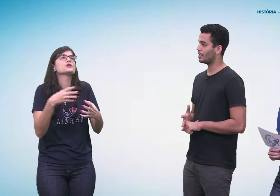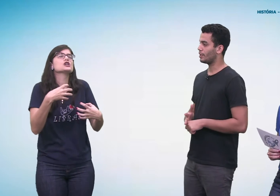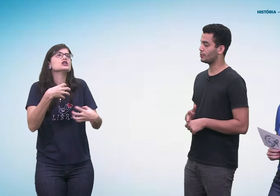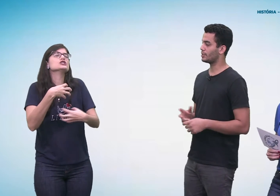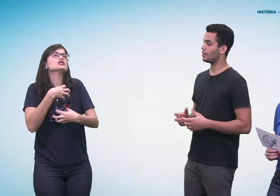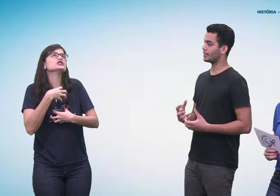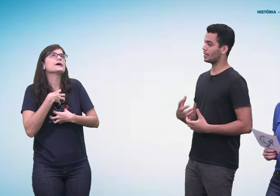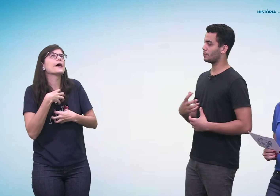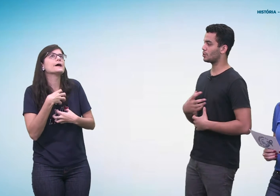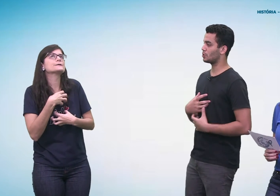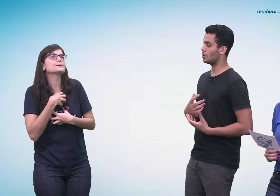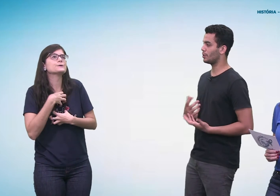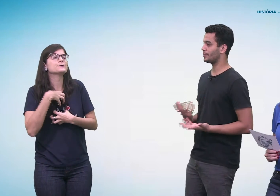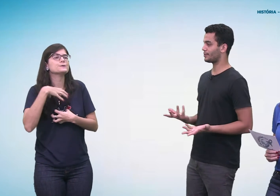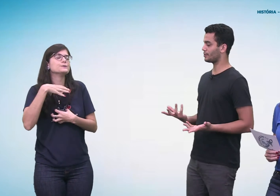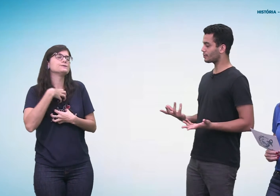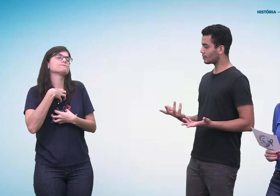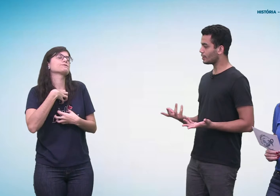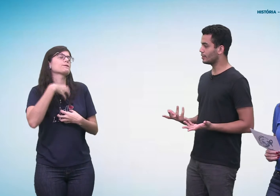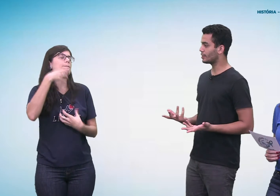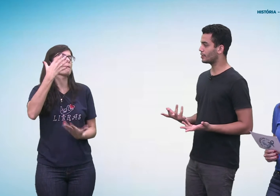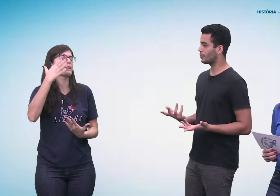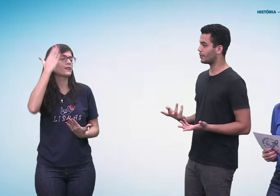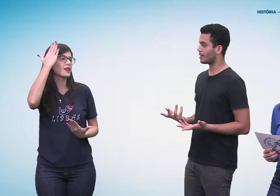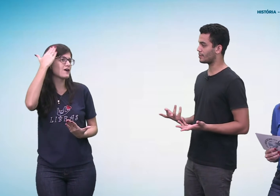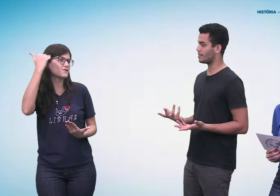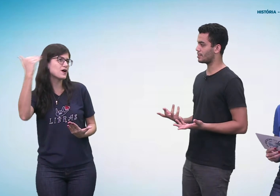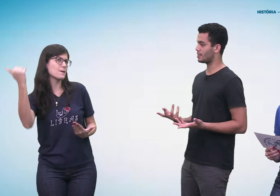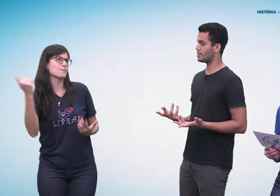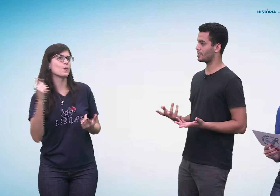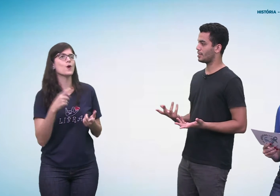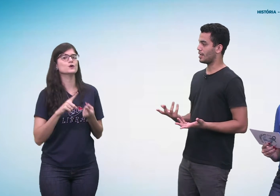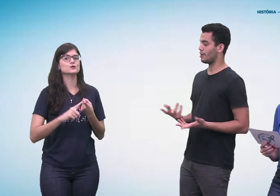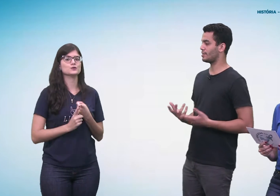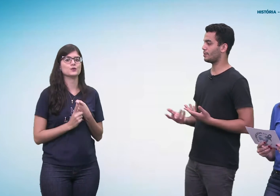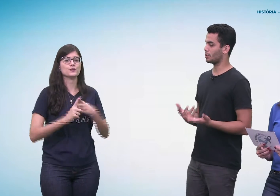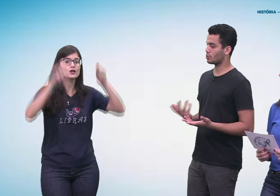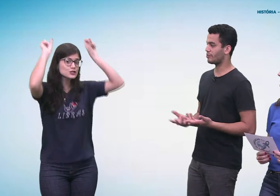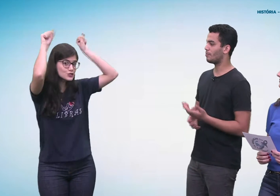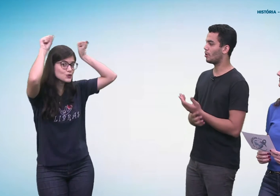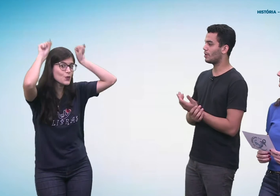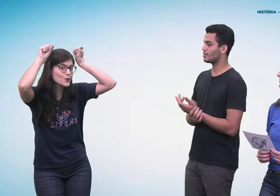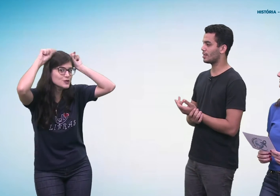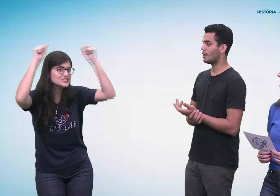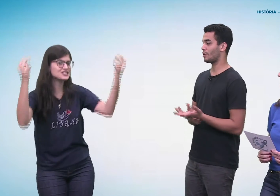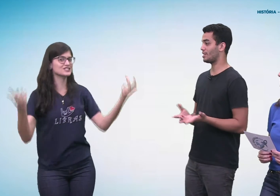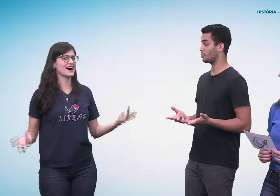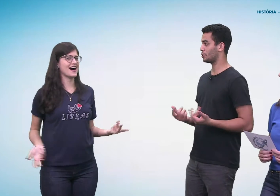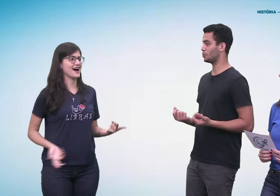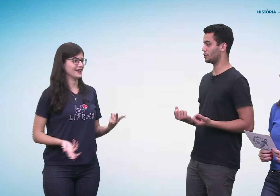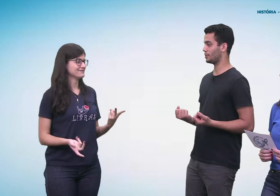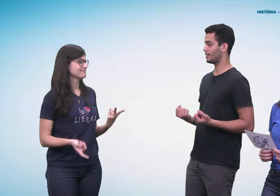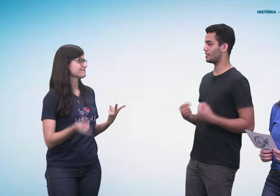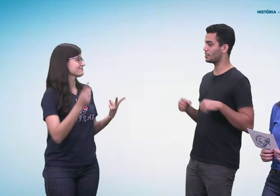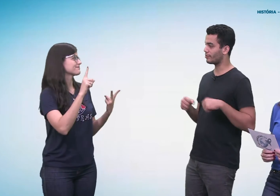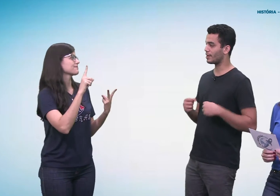O sinal daquela pessoa... Entendeu? Às vezes é uma pessoa famosa, por exemplo, a Xuxa. A gente já faz